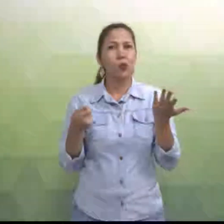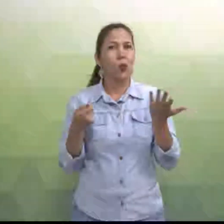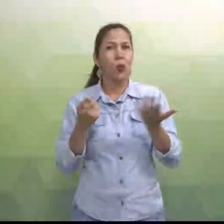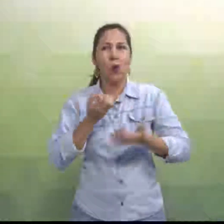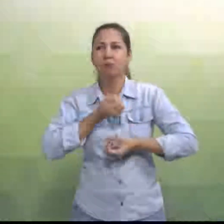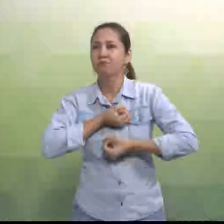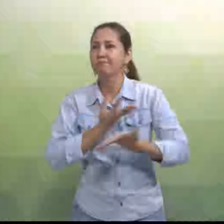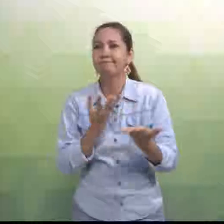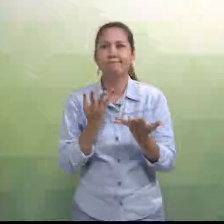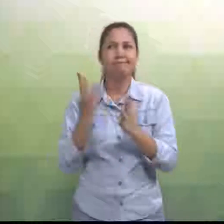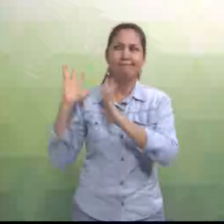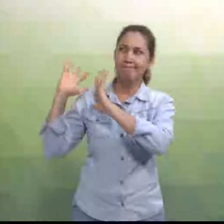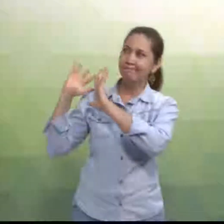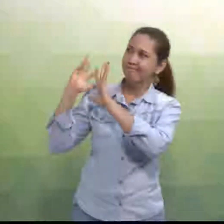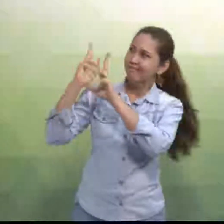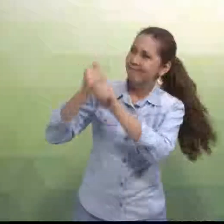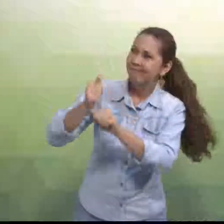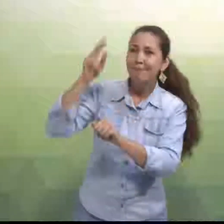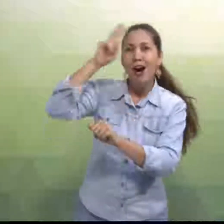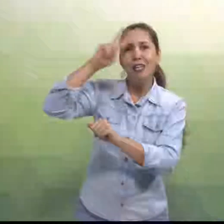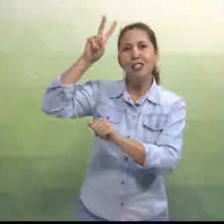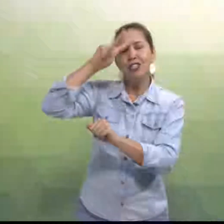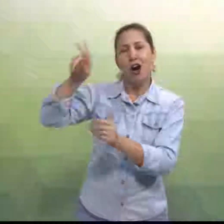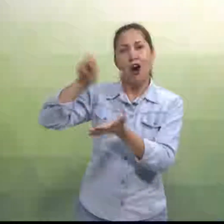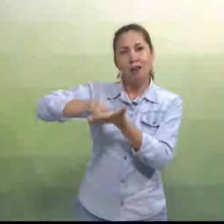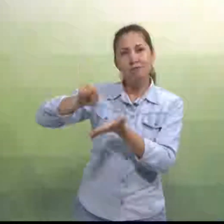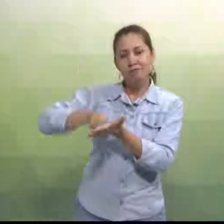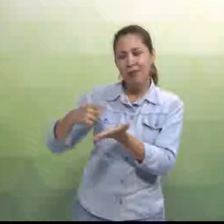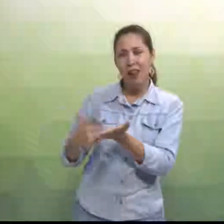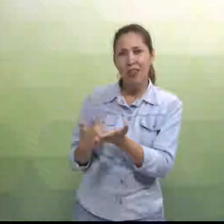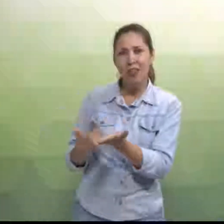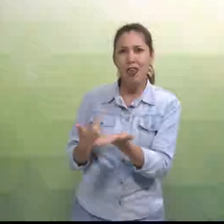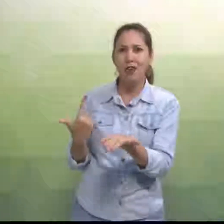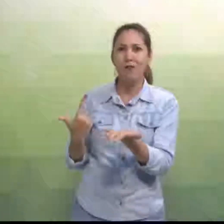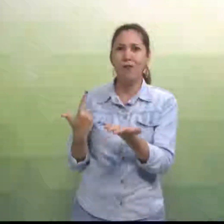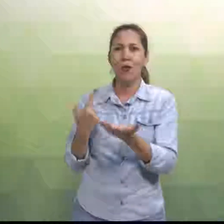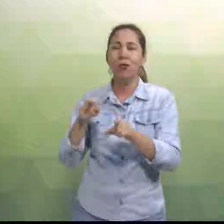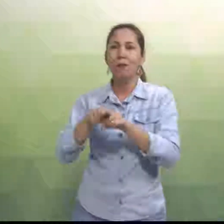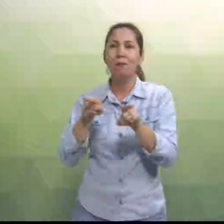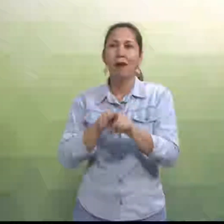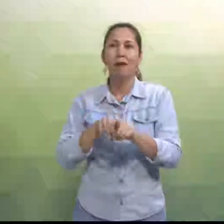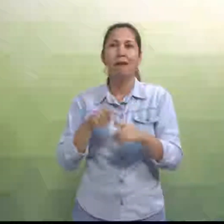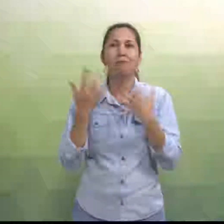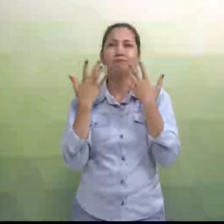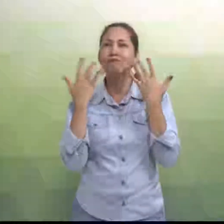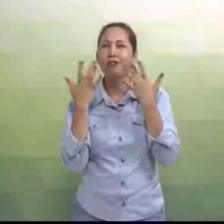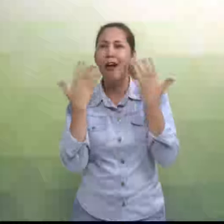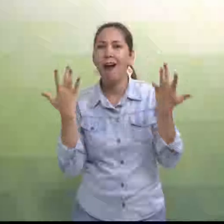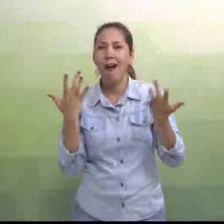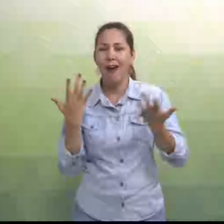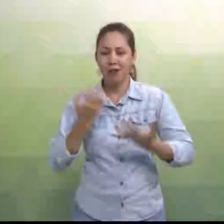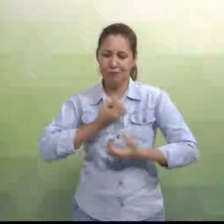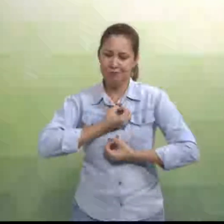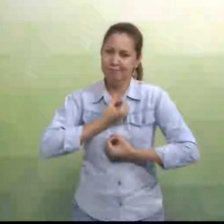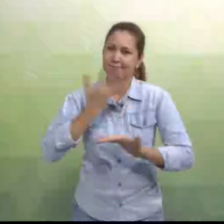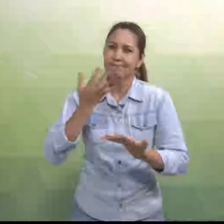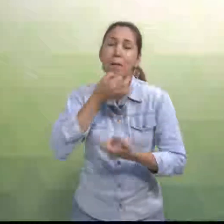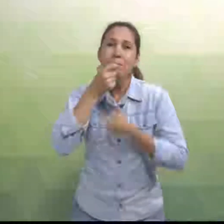têm registros escritos, onde conta a sua história, temos livros, teatros,